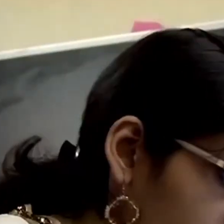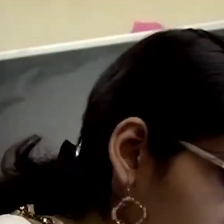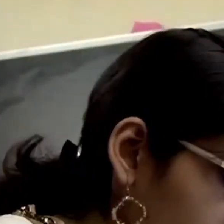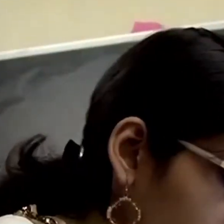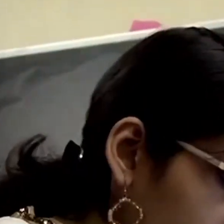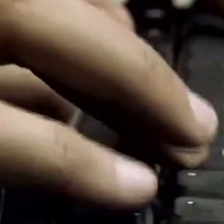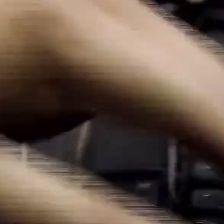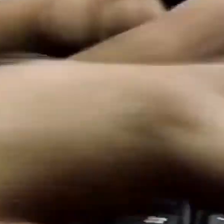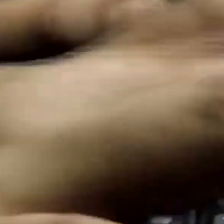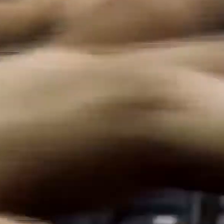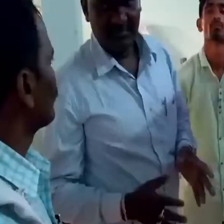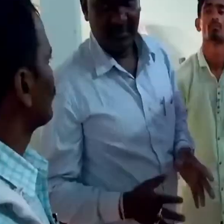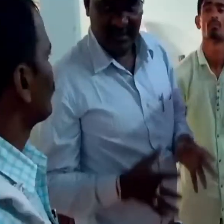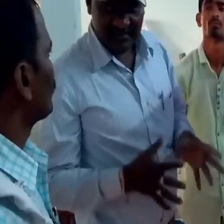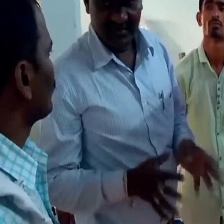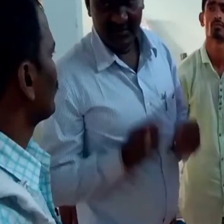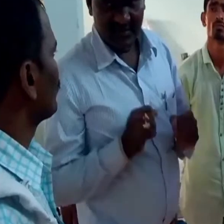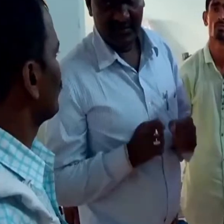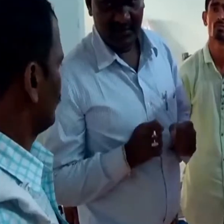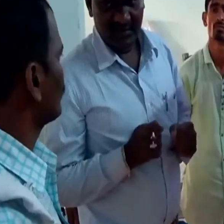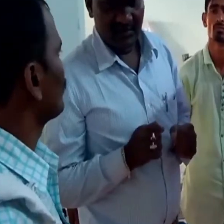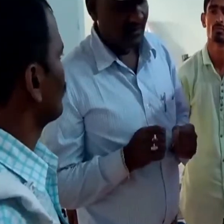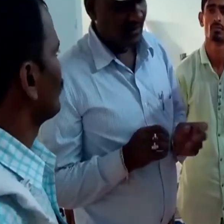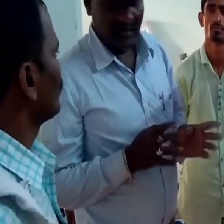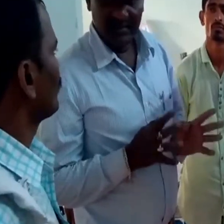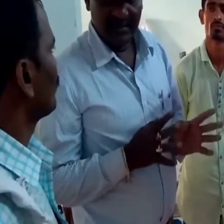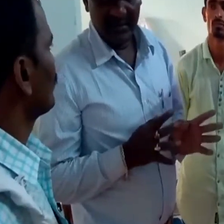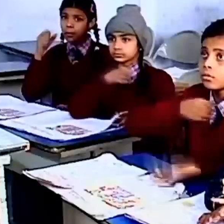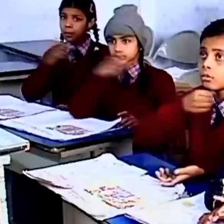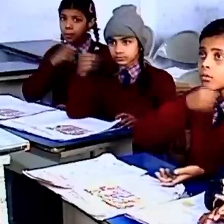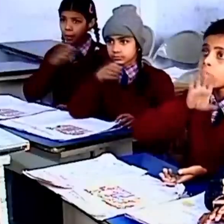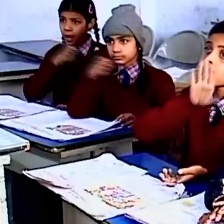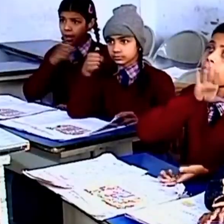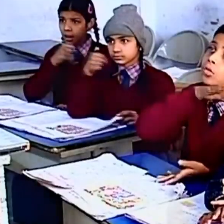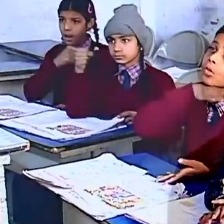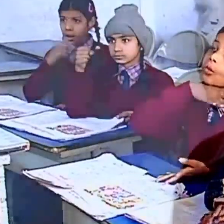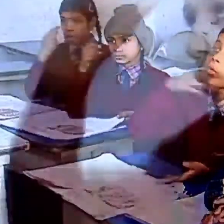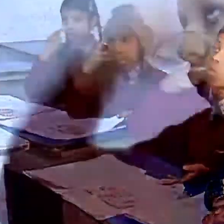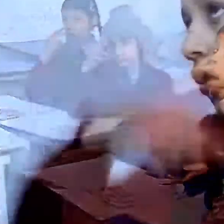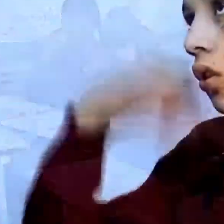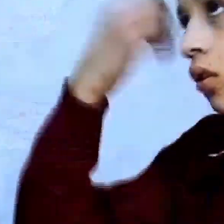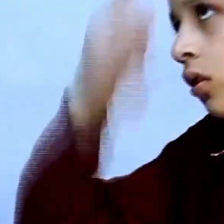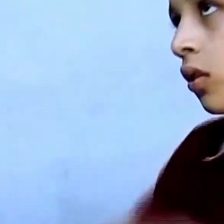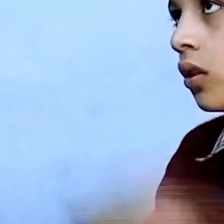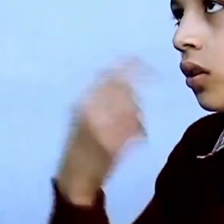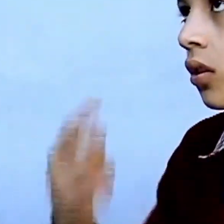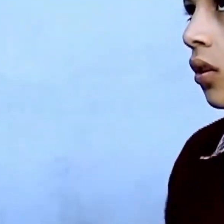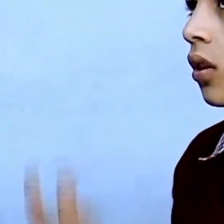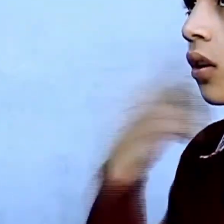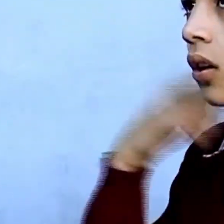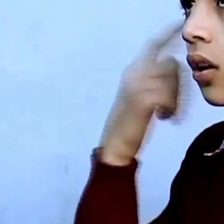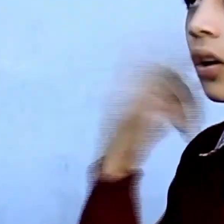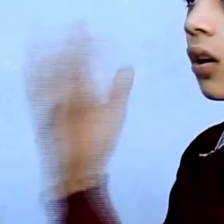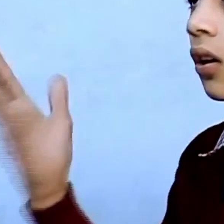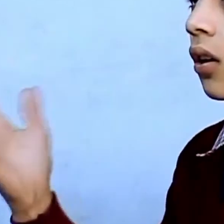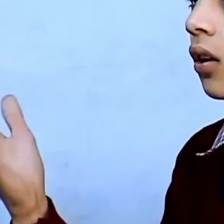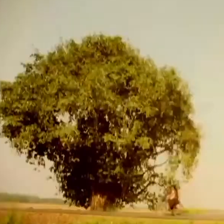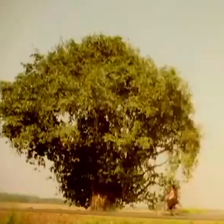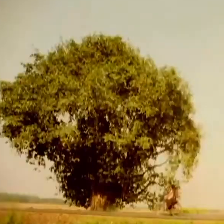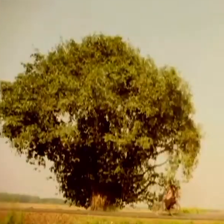स्वयं चुने अपना दीपक स्वयं बने हम अपना